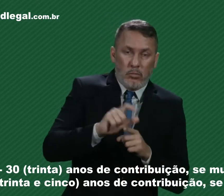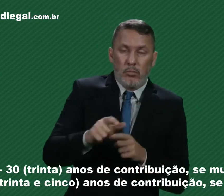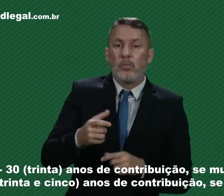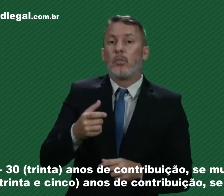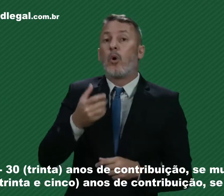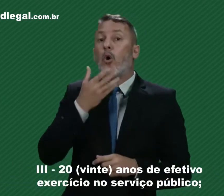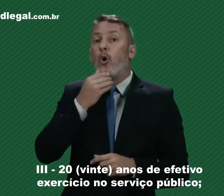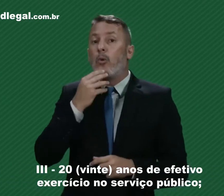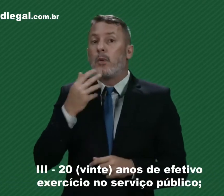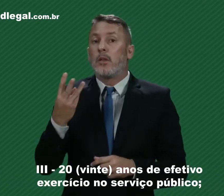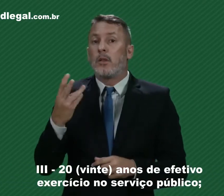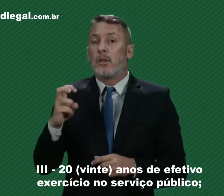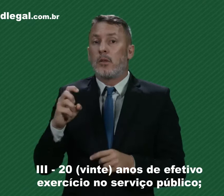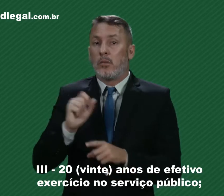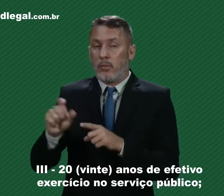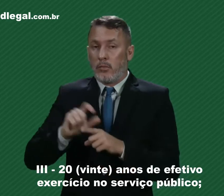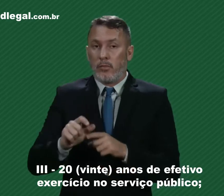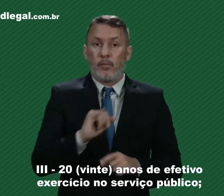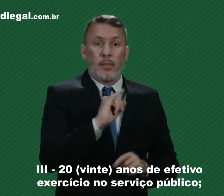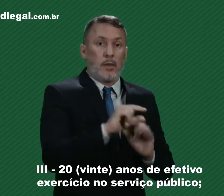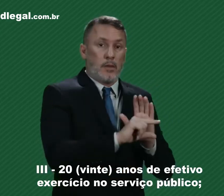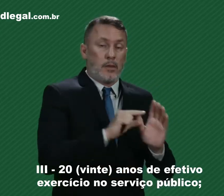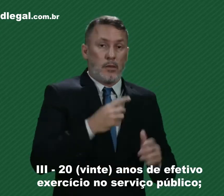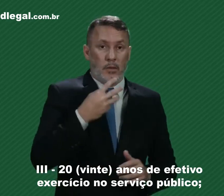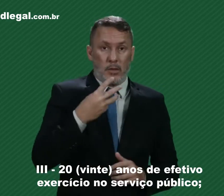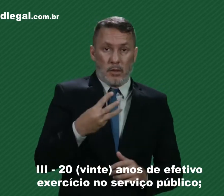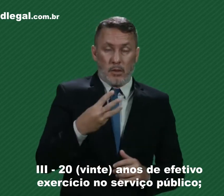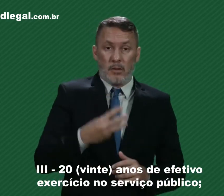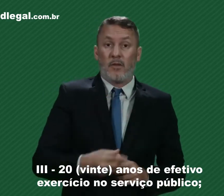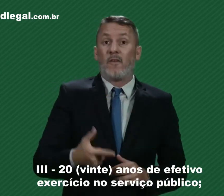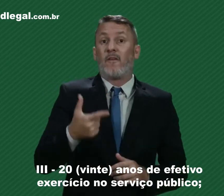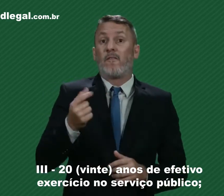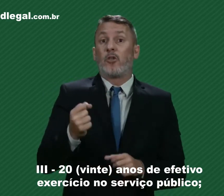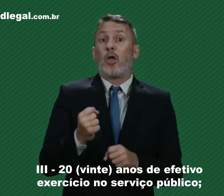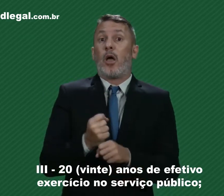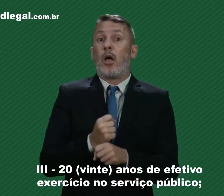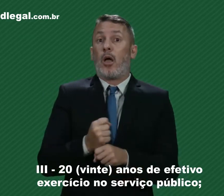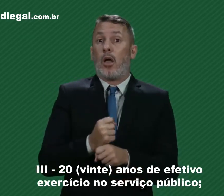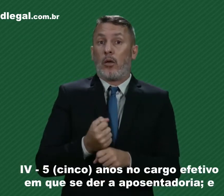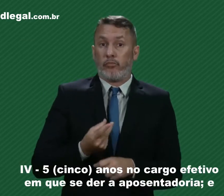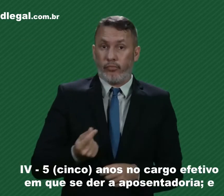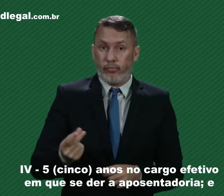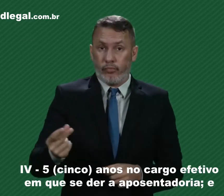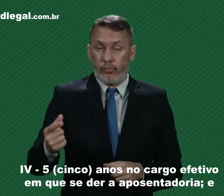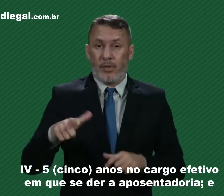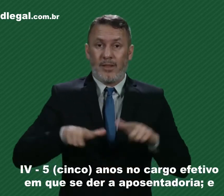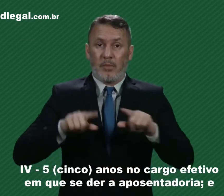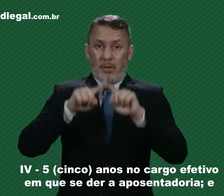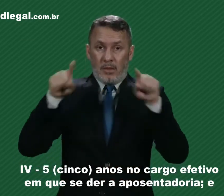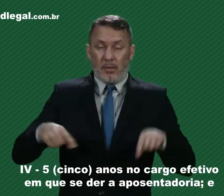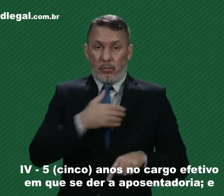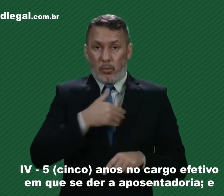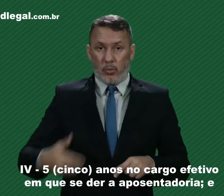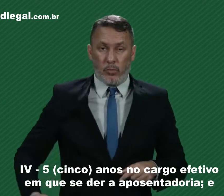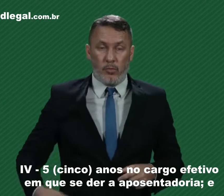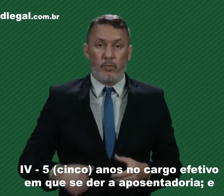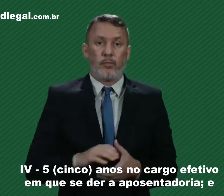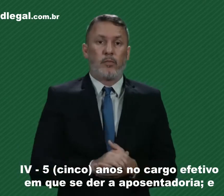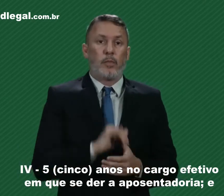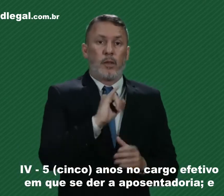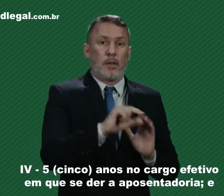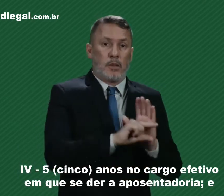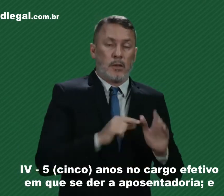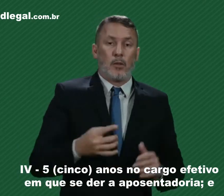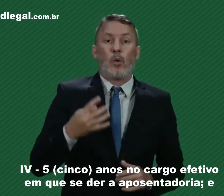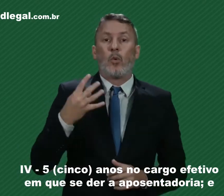contribuição se homem. Inciso 3. 20 anos de efetivo exercício no serviço público. Inciso 4. 5 anos no